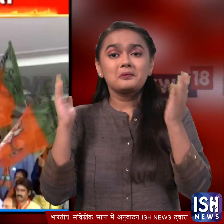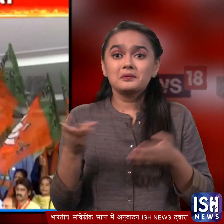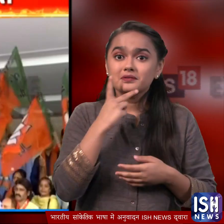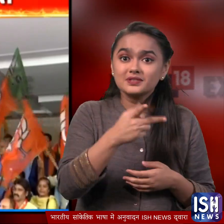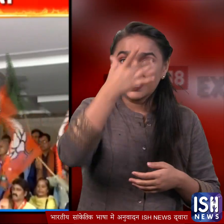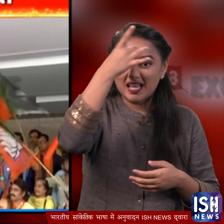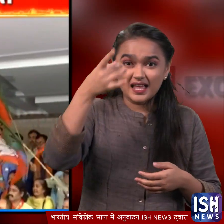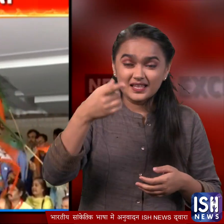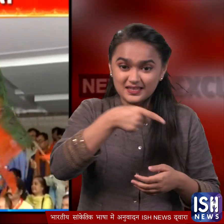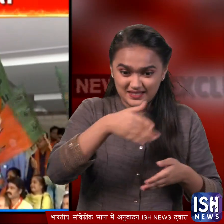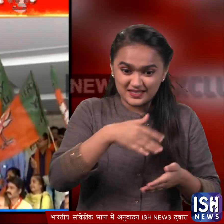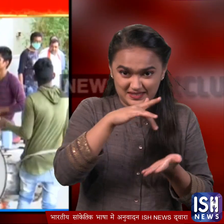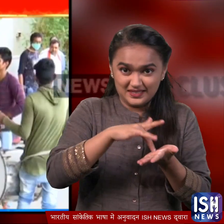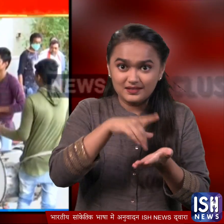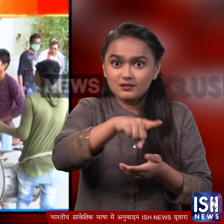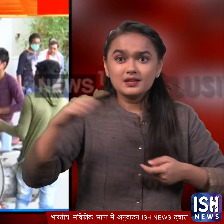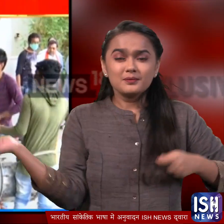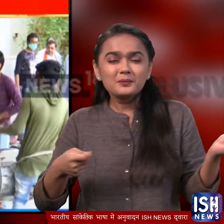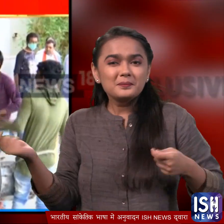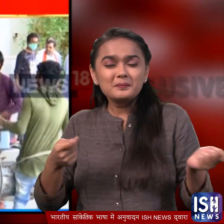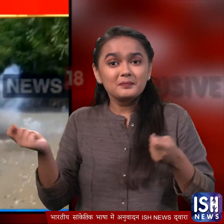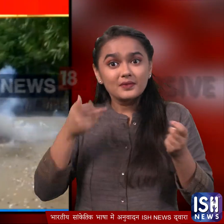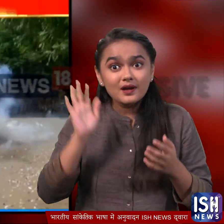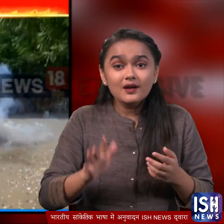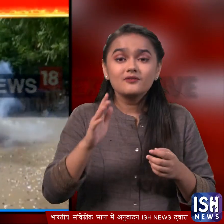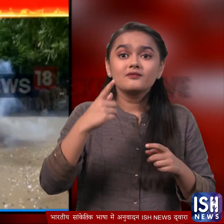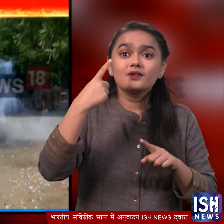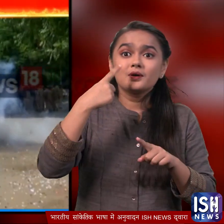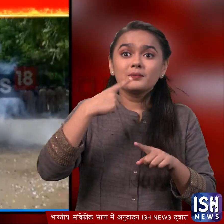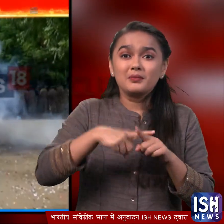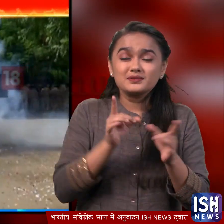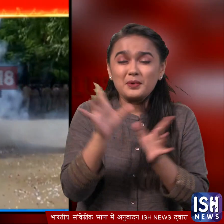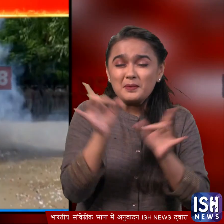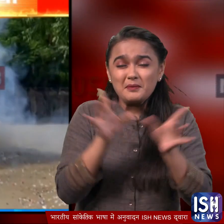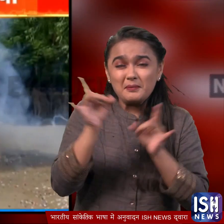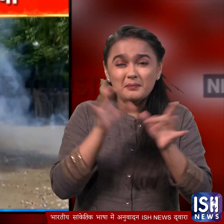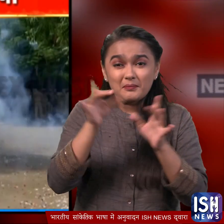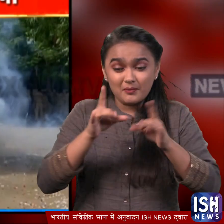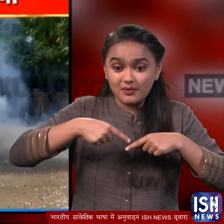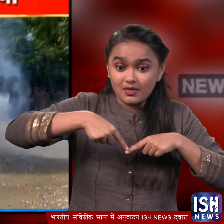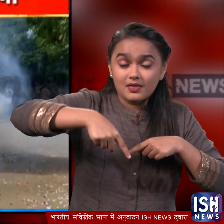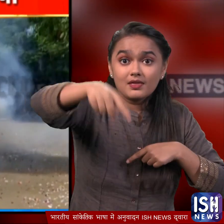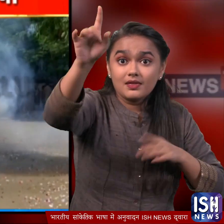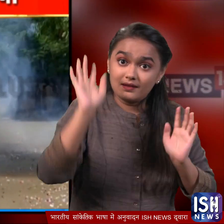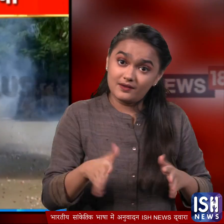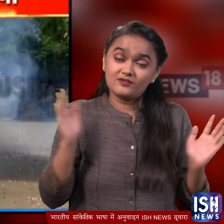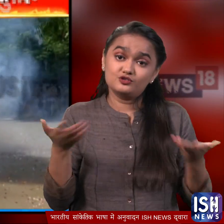रही है। गांधीनगर के बीजेपी दफ्तर में ढोल नगाड़ों से लेकर आतिशबाजी तक का लंबा दौर चला।